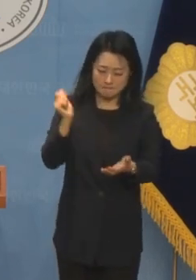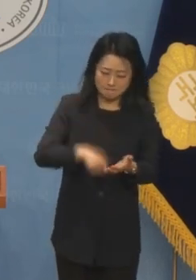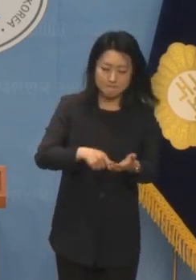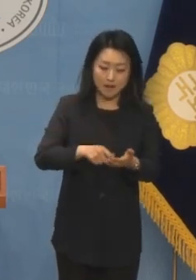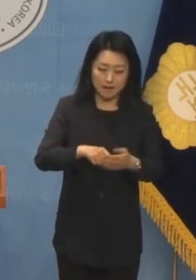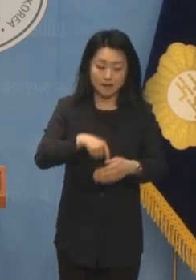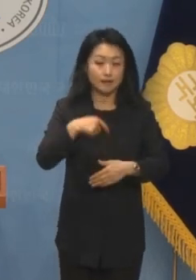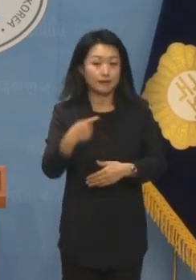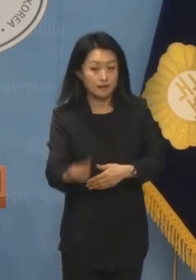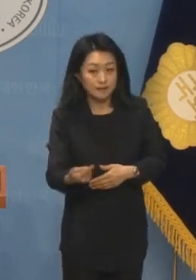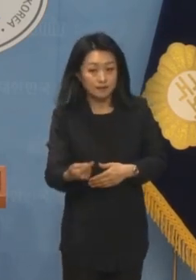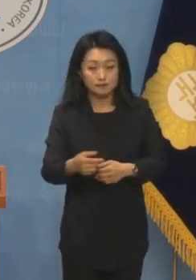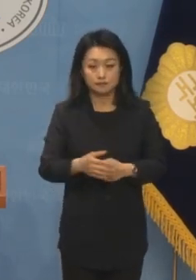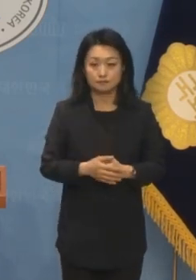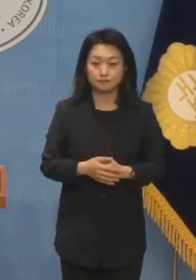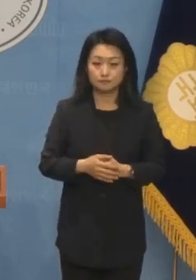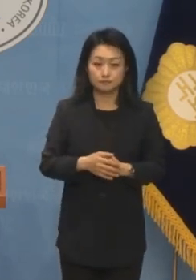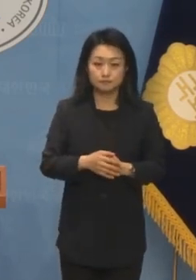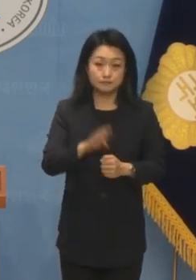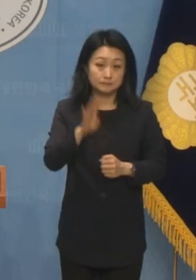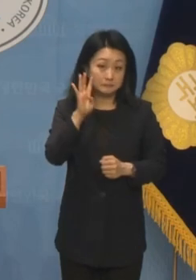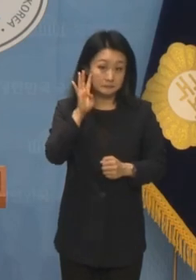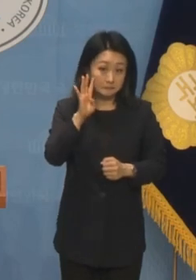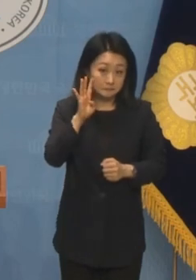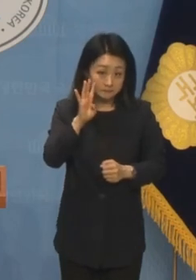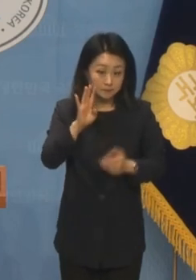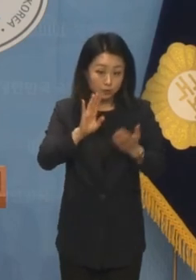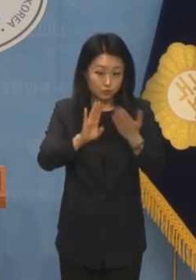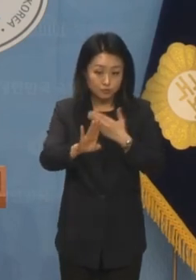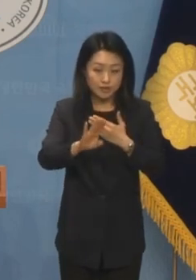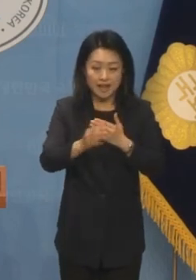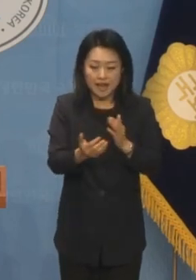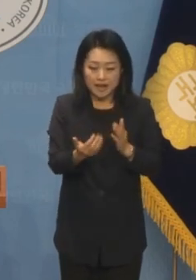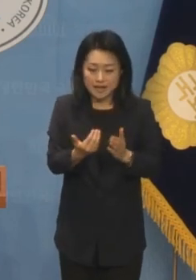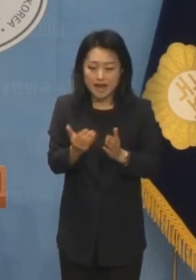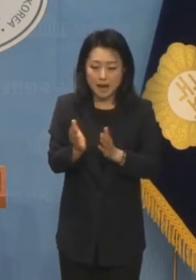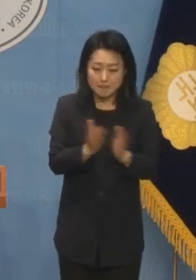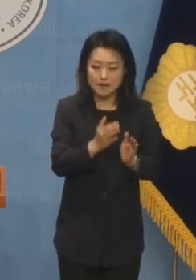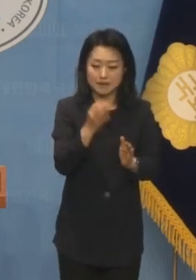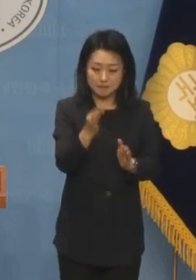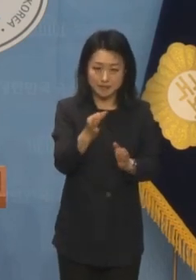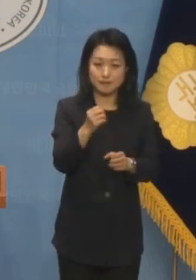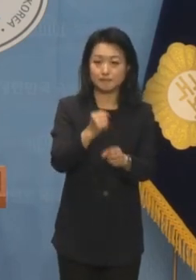이어 신청 사흘 만에 긴급 예비비가 배정되었습니다.